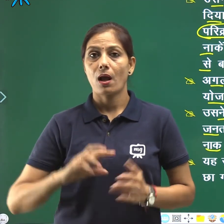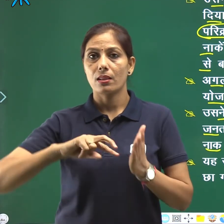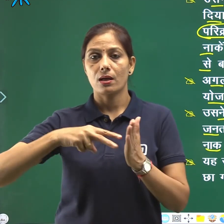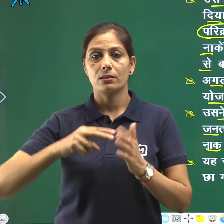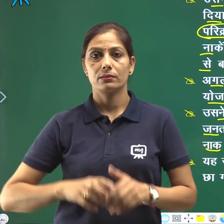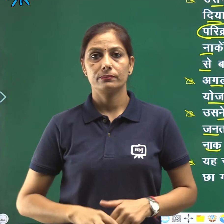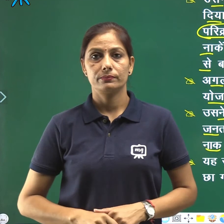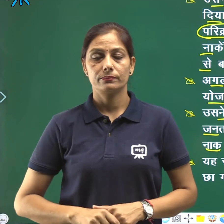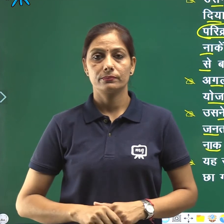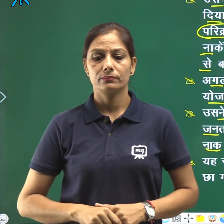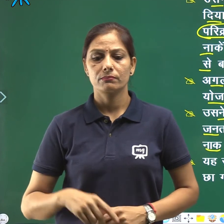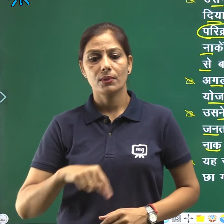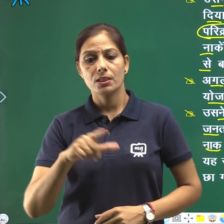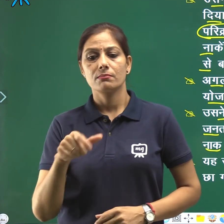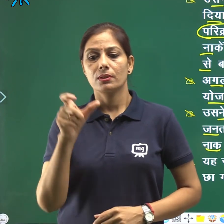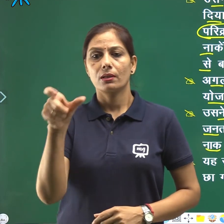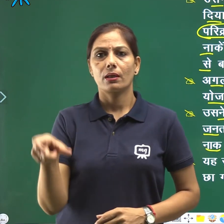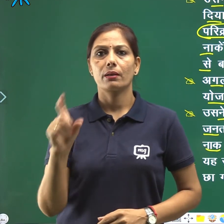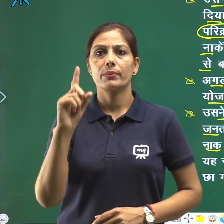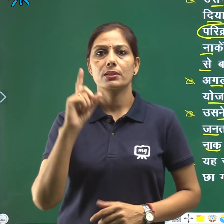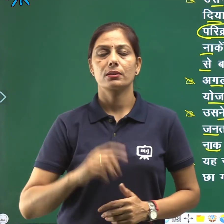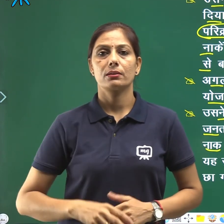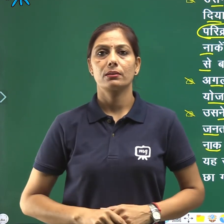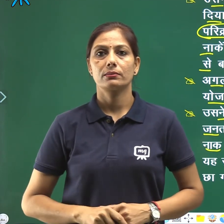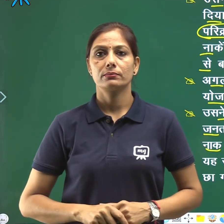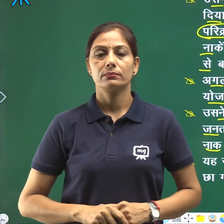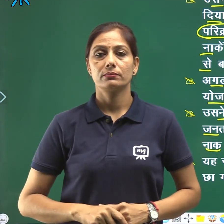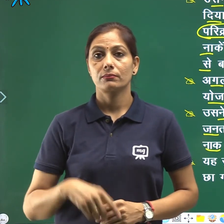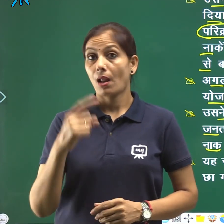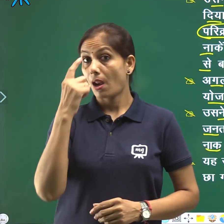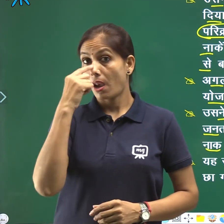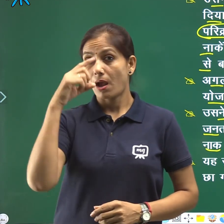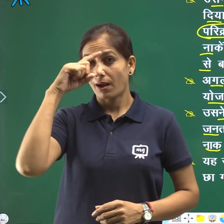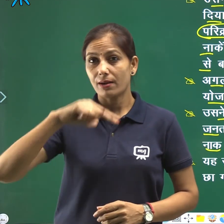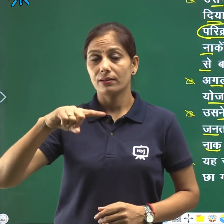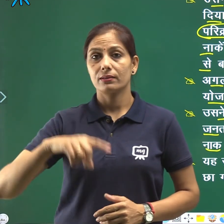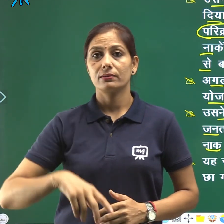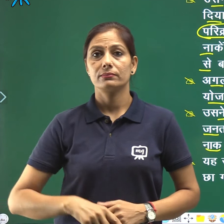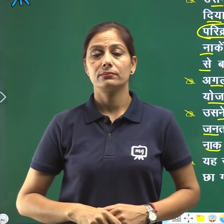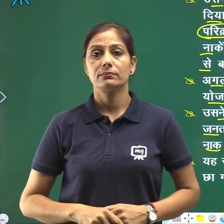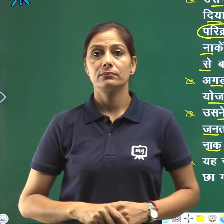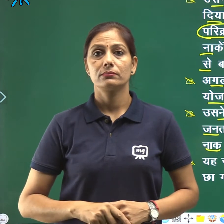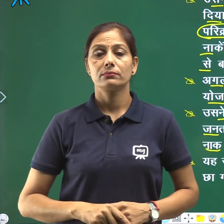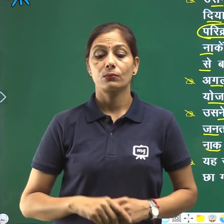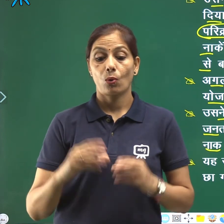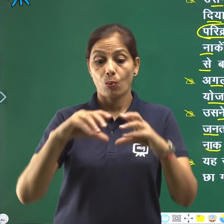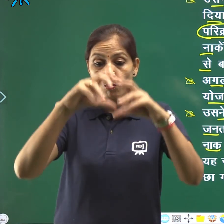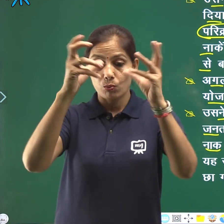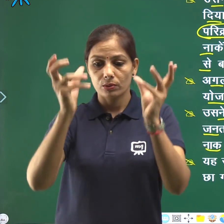अर्थात किसी भी एक व्यक्ति की नाक काटकर मूर्ति